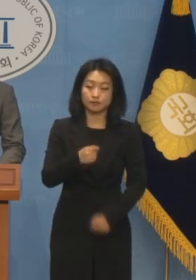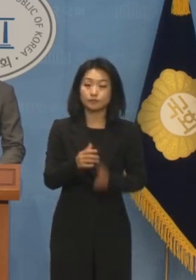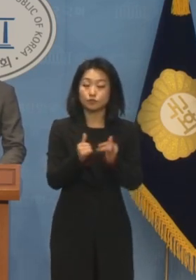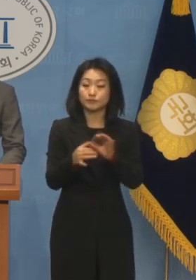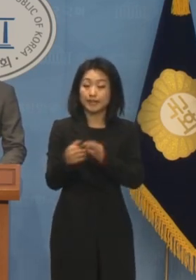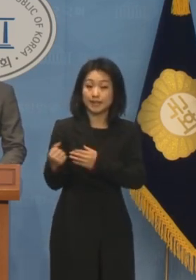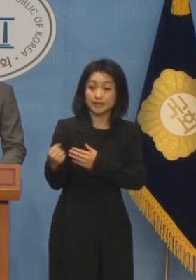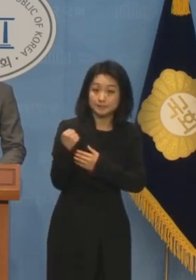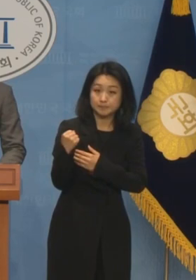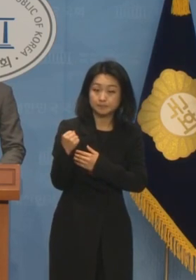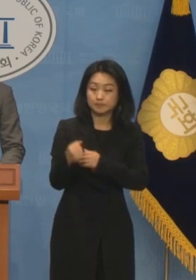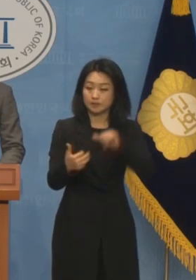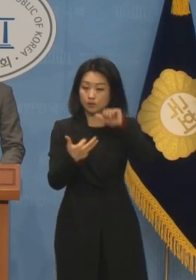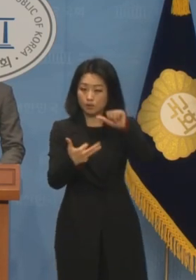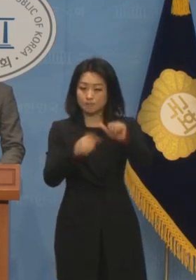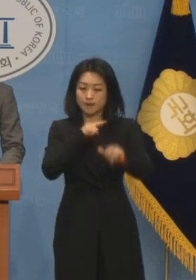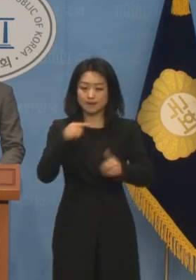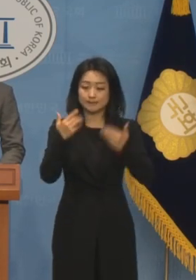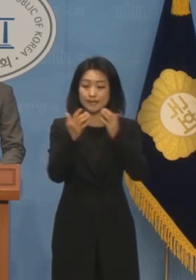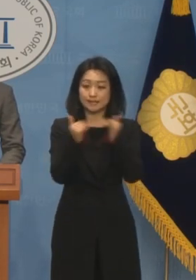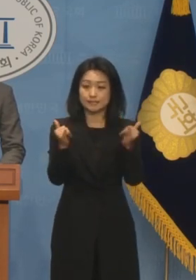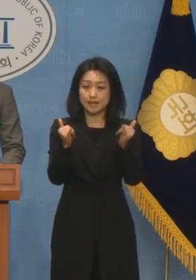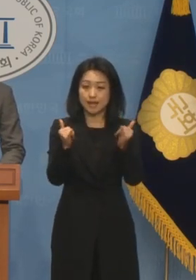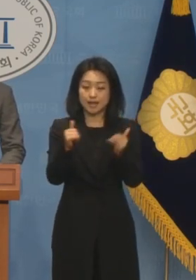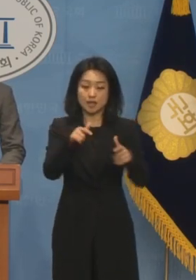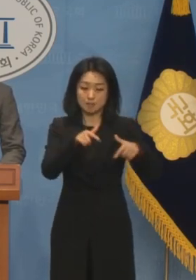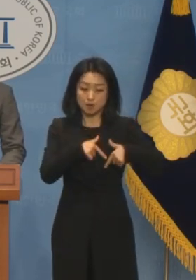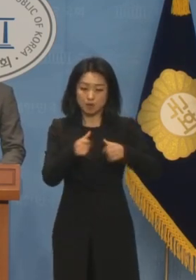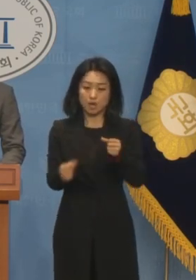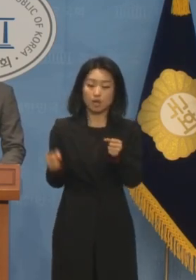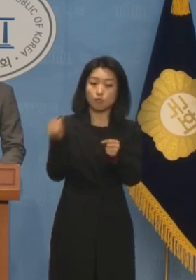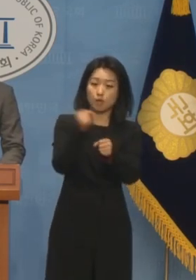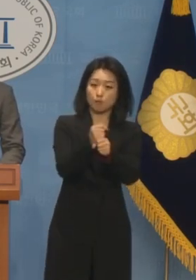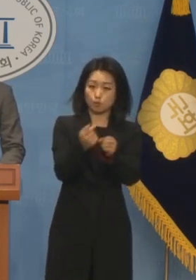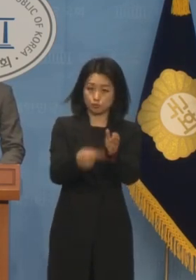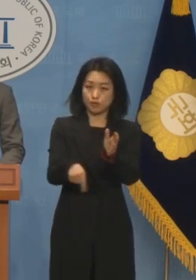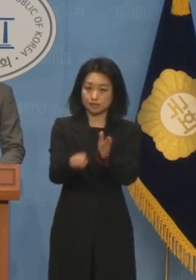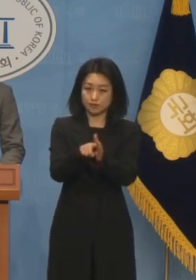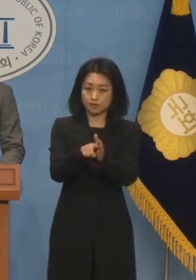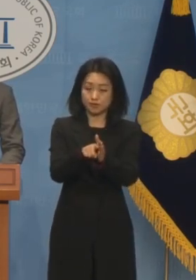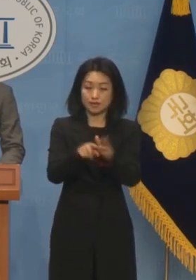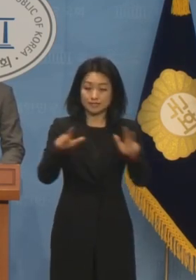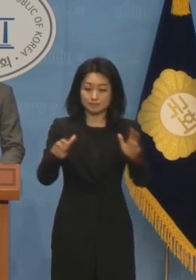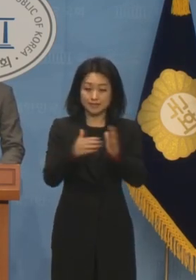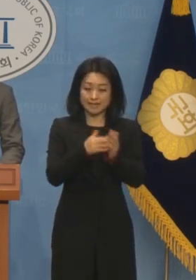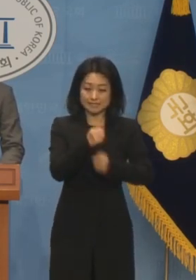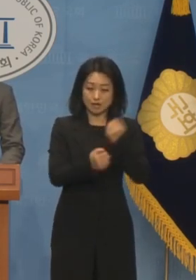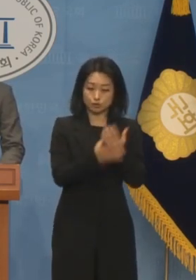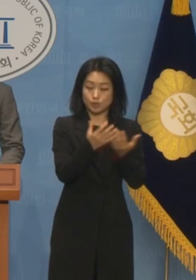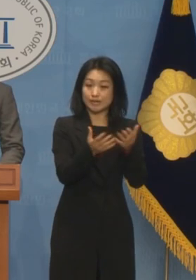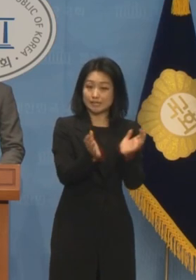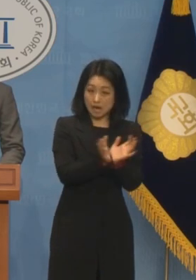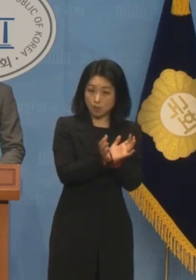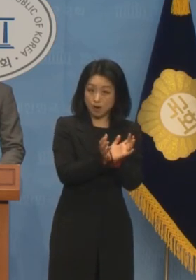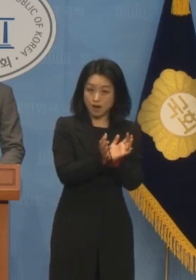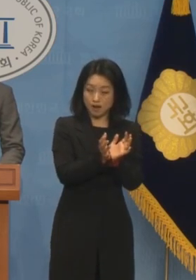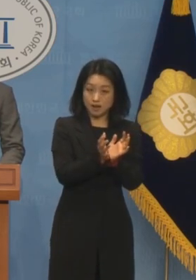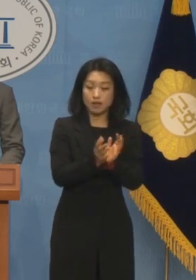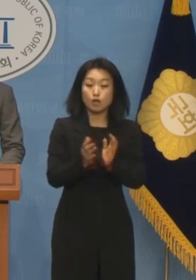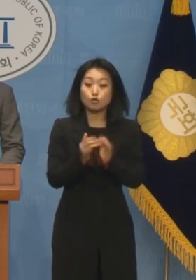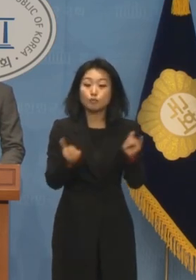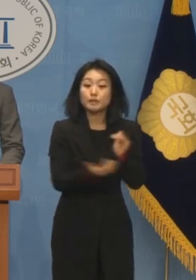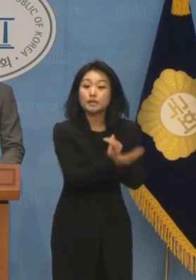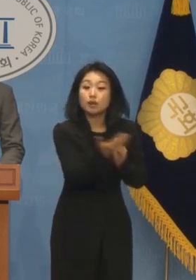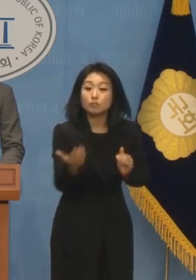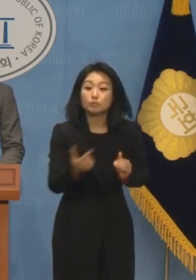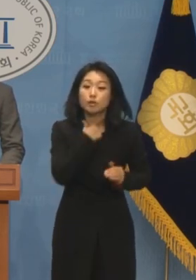국민의힘은 5.18 희생자 명예회복을 위해서라도 그동안 자유통일당과 많은